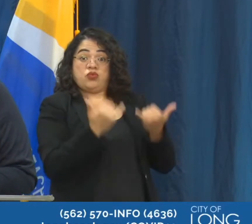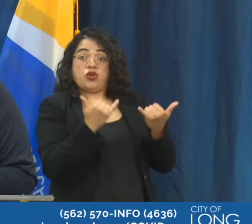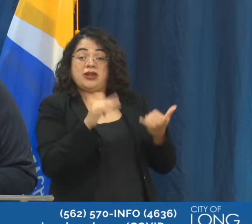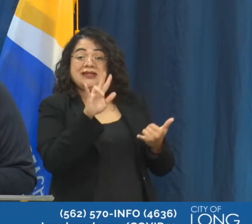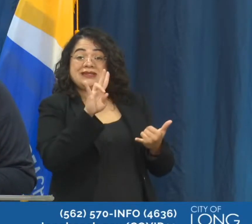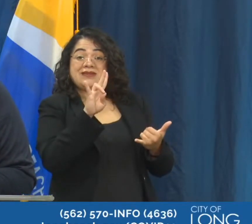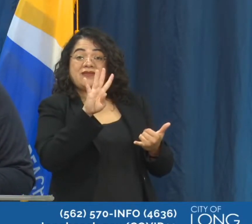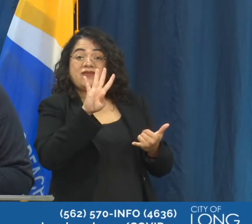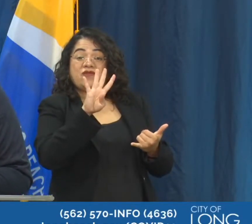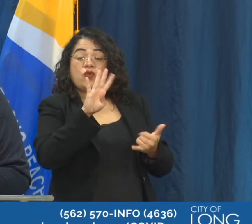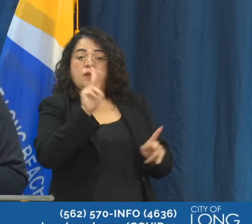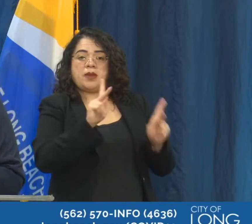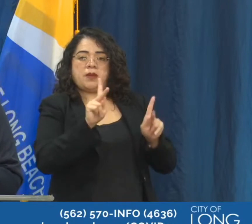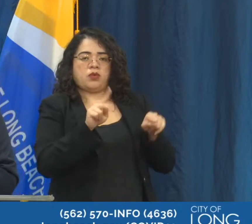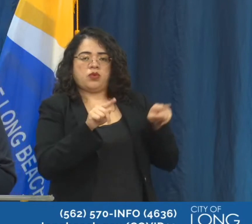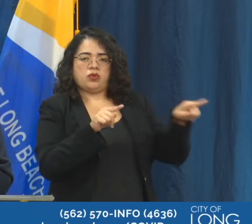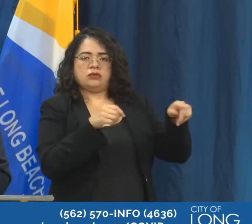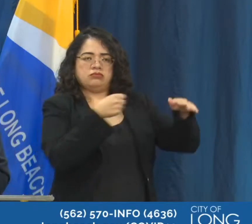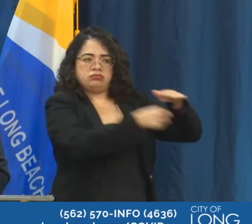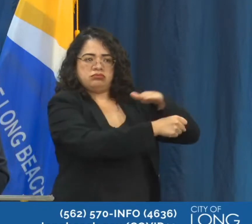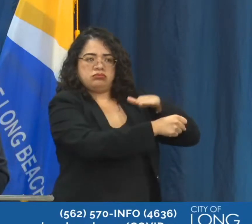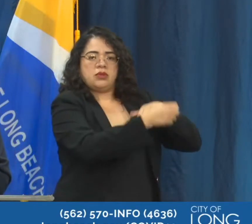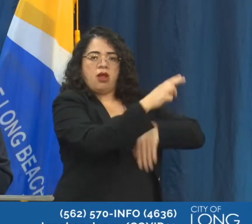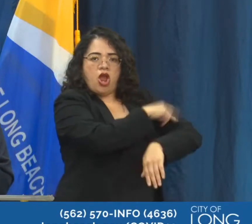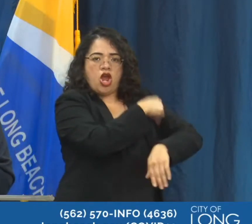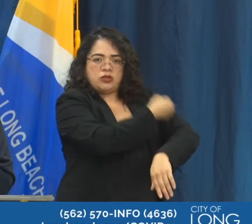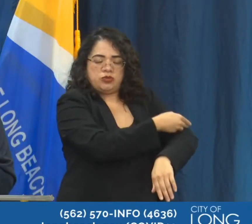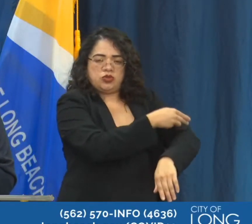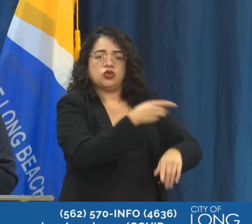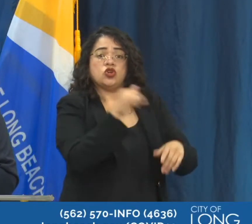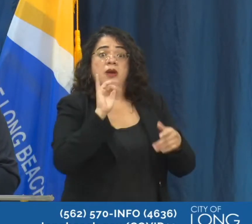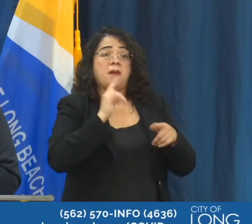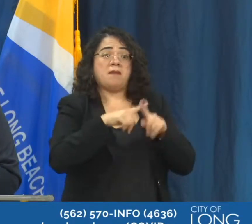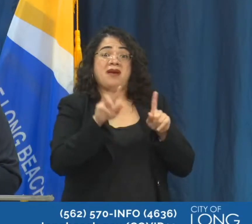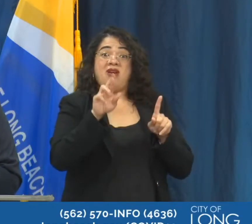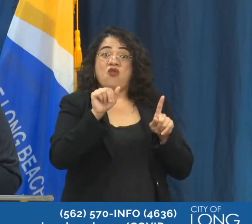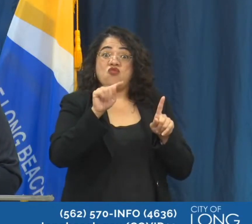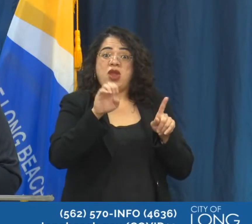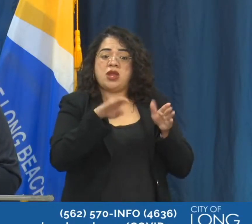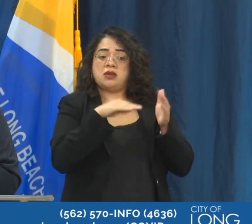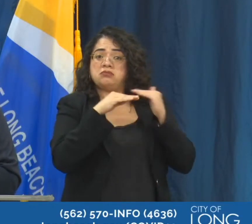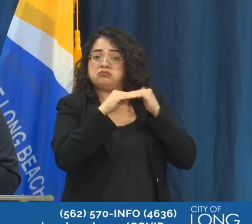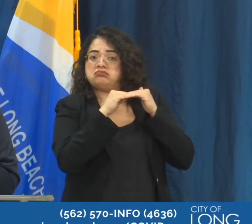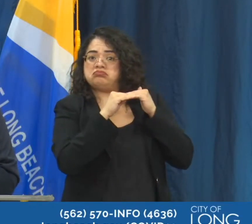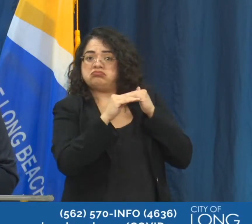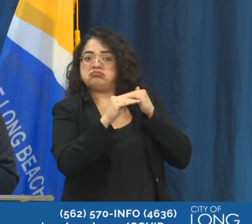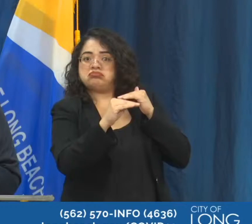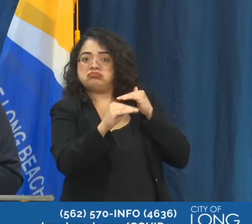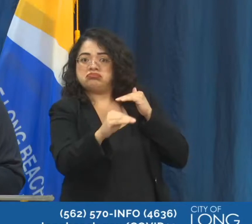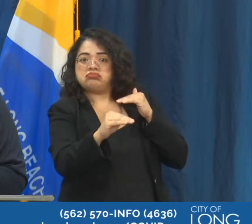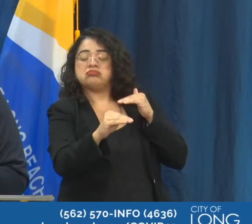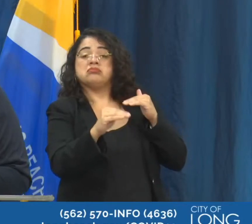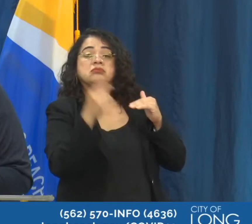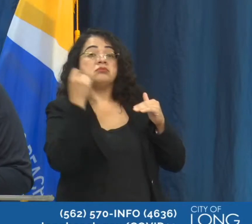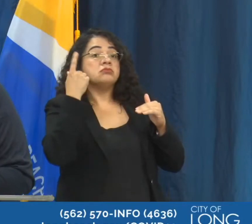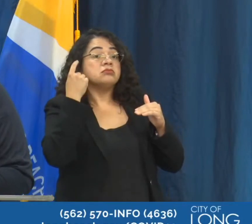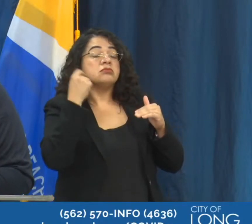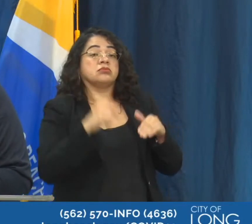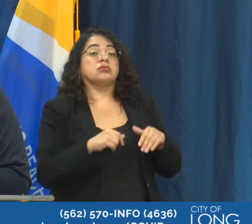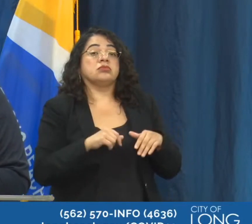74 personas hospitalizadas nuestros hospitalizaciones se han mantenido establish sin embargo es